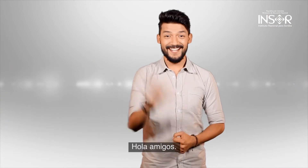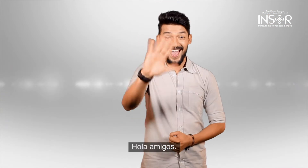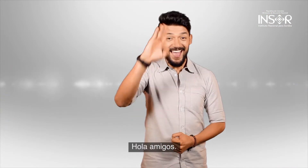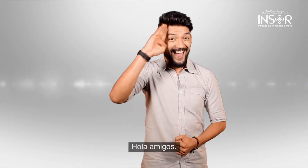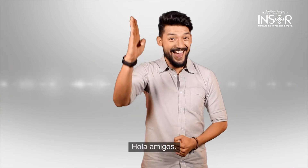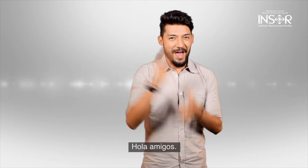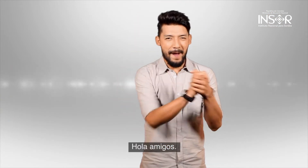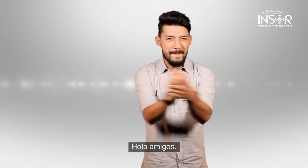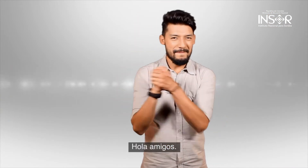Hola amigos